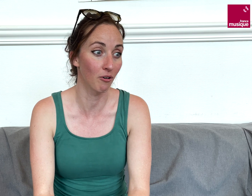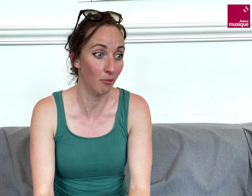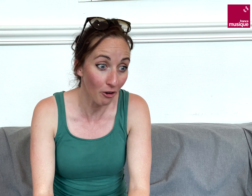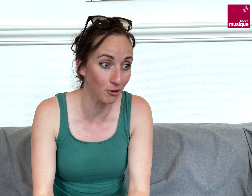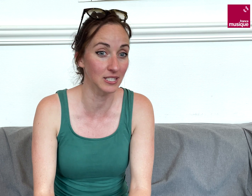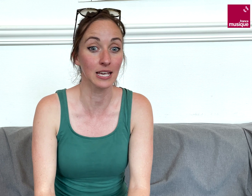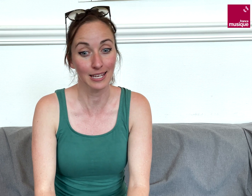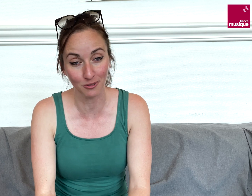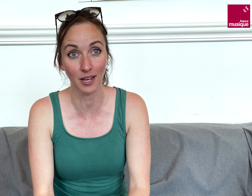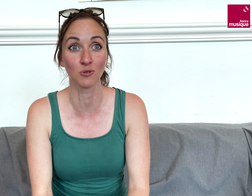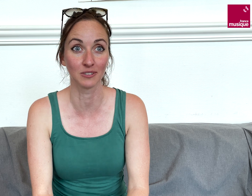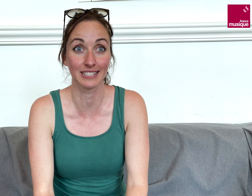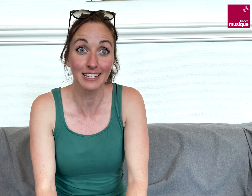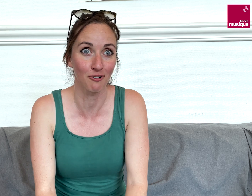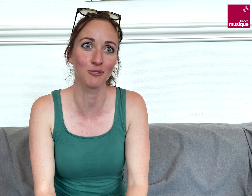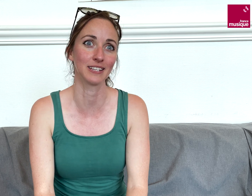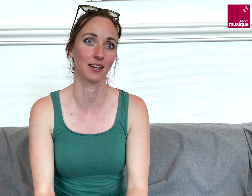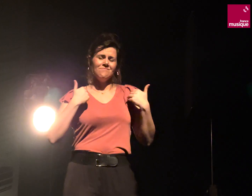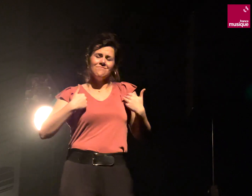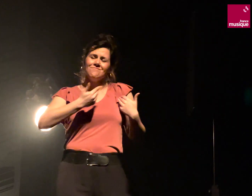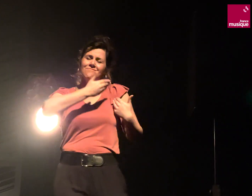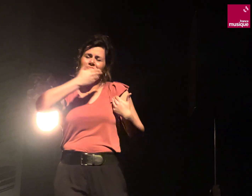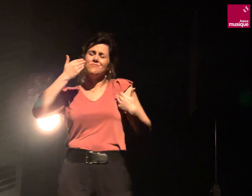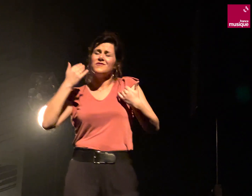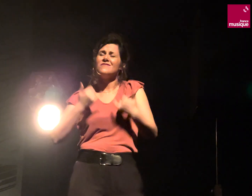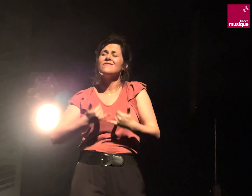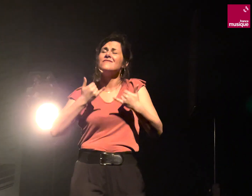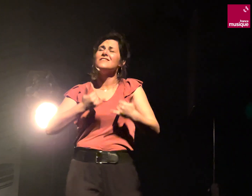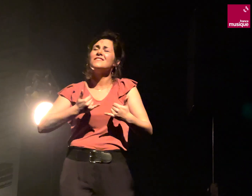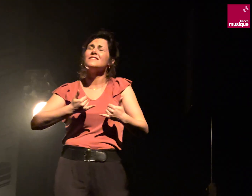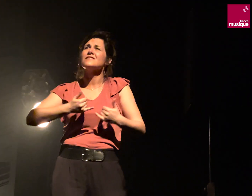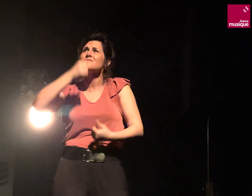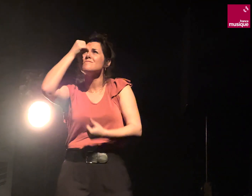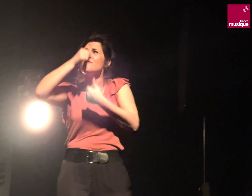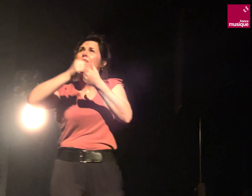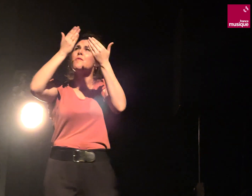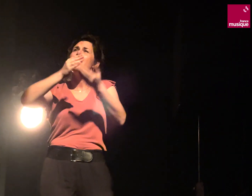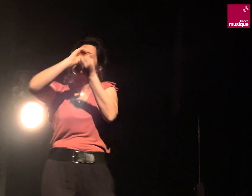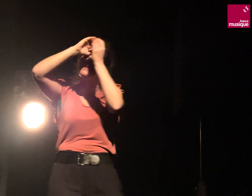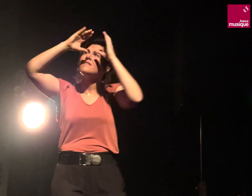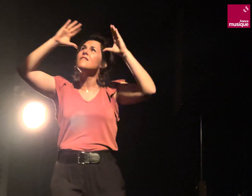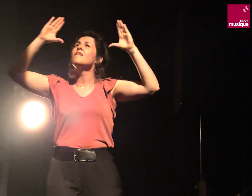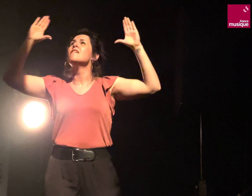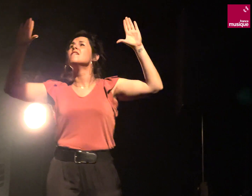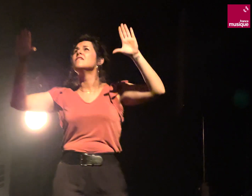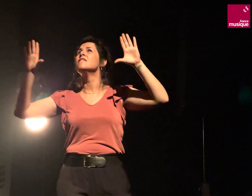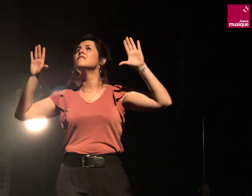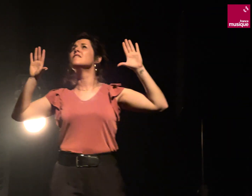en français et on traduit en langue des signes, il faut retenir ça. On se calque vraiment à sa façon de chanter, de s'exprimer,